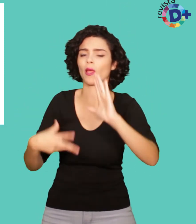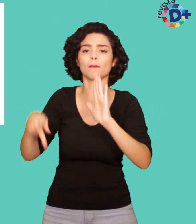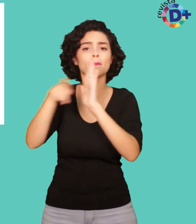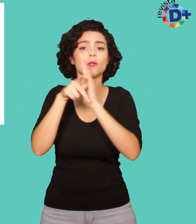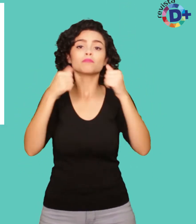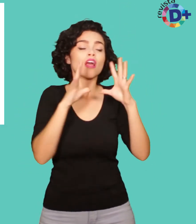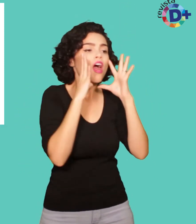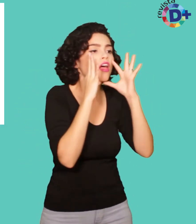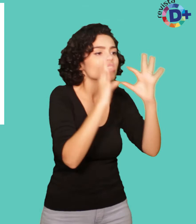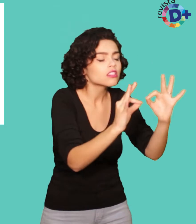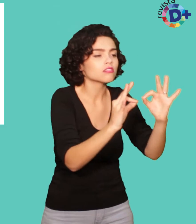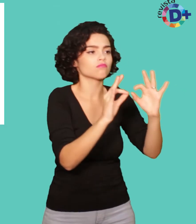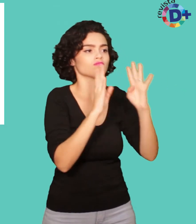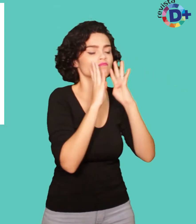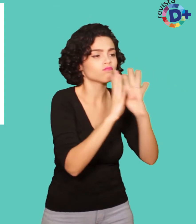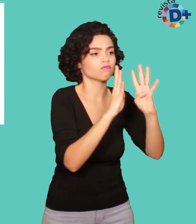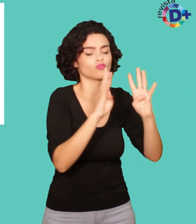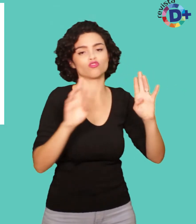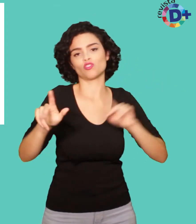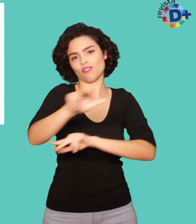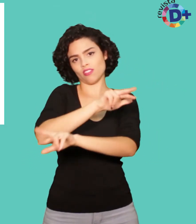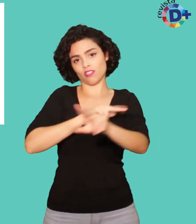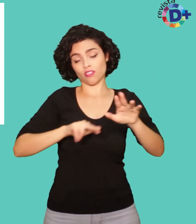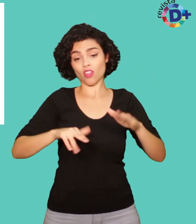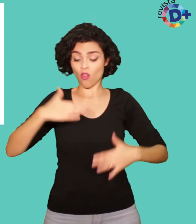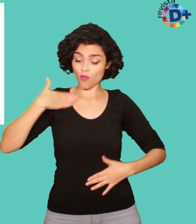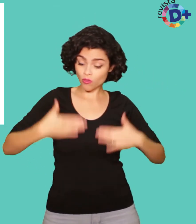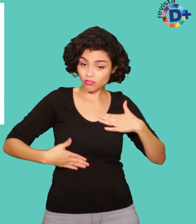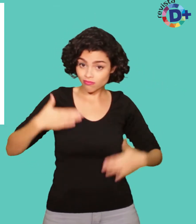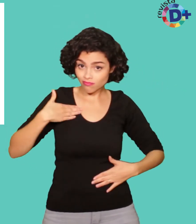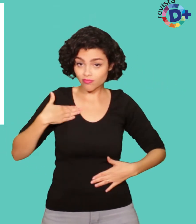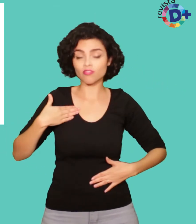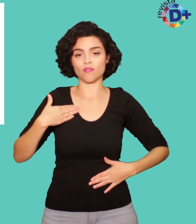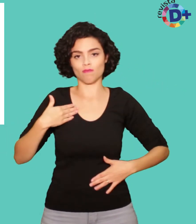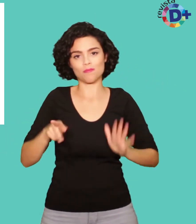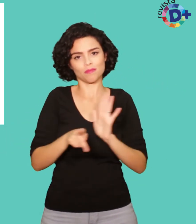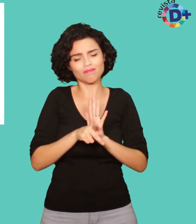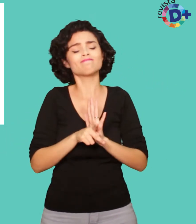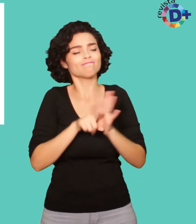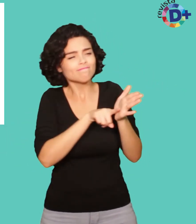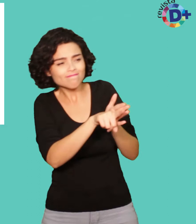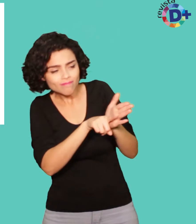uma atenção diferenciada as condições físicas de alguns impedem